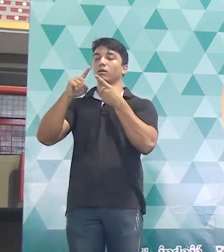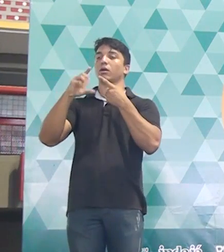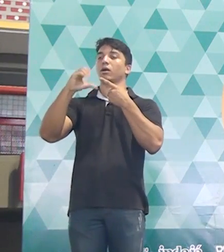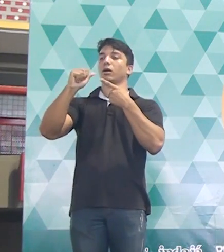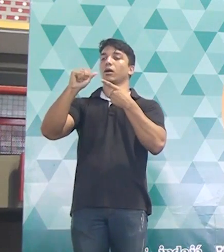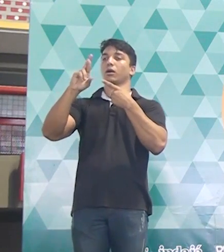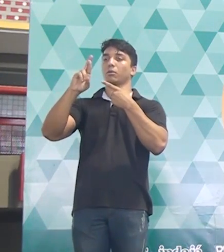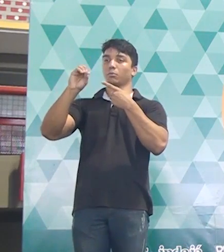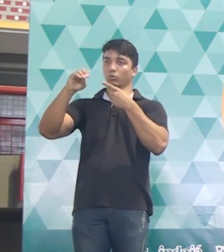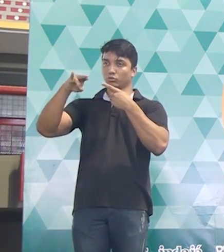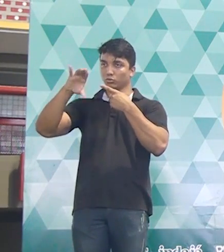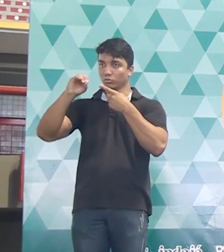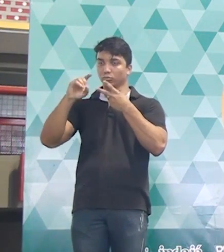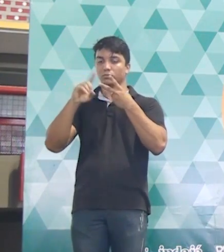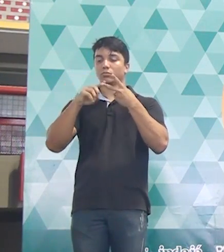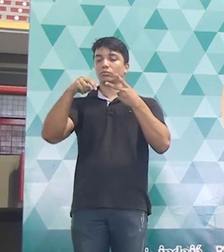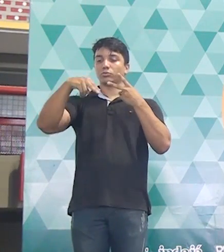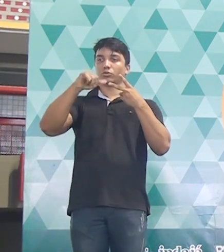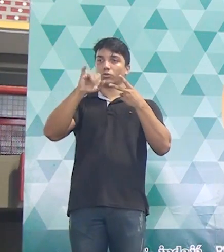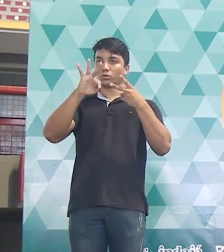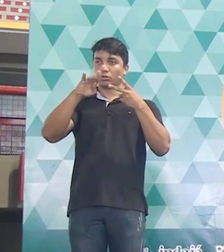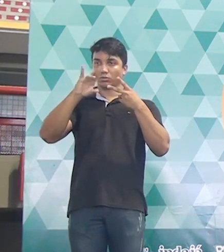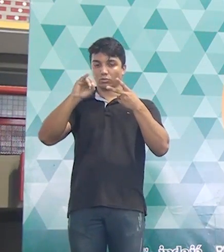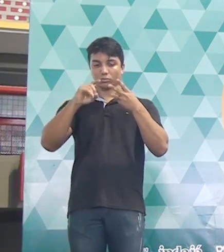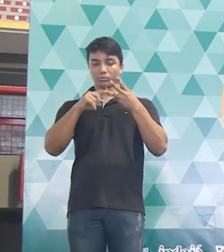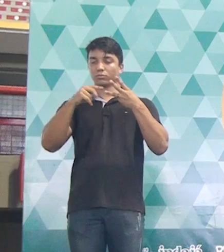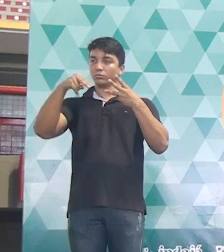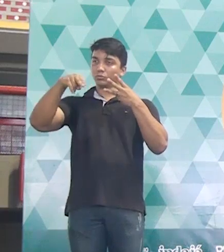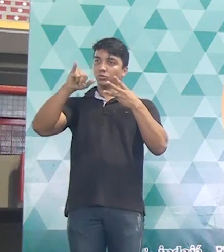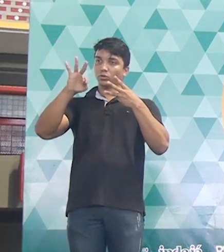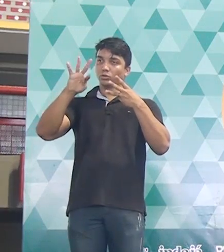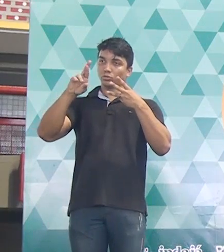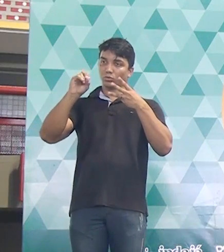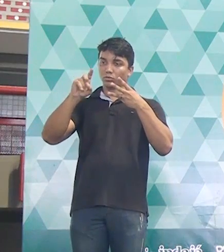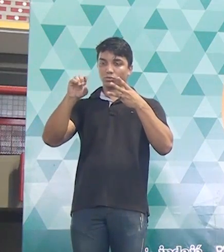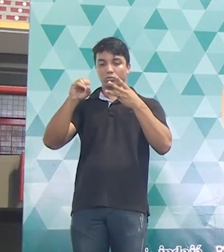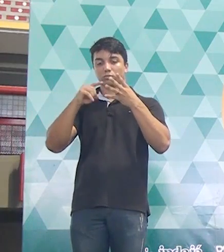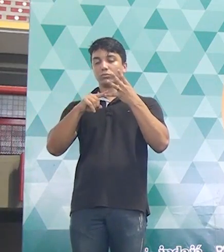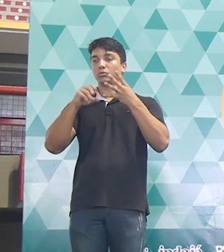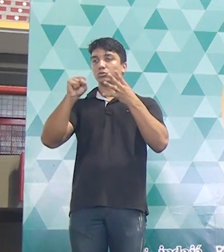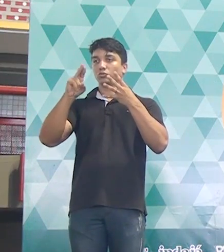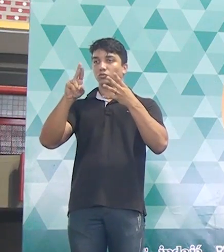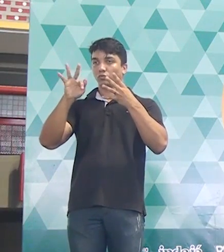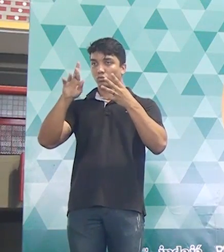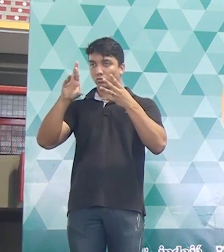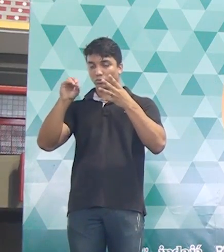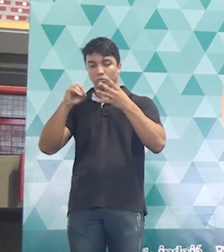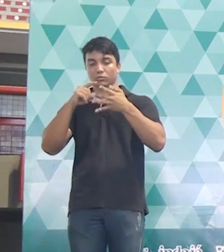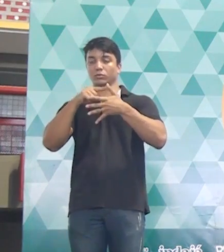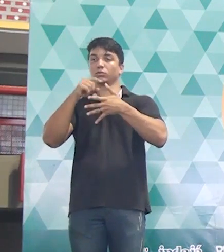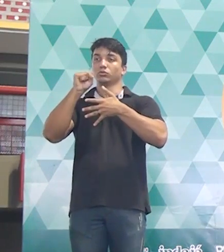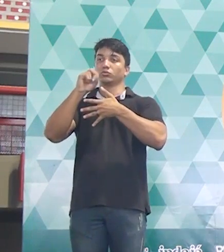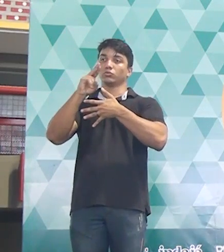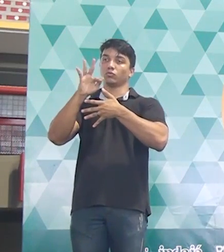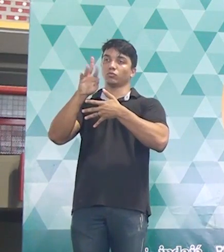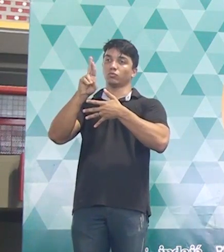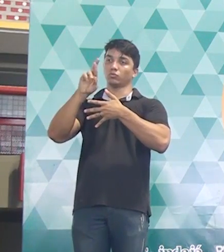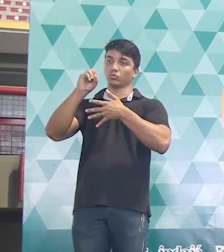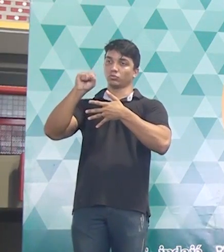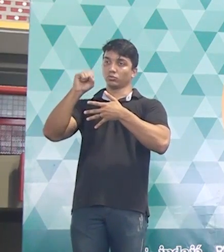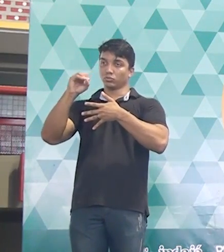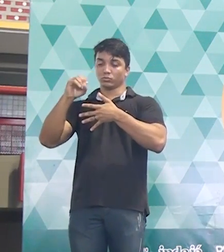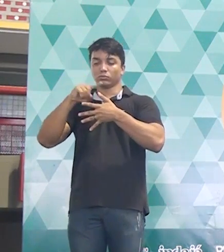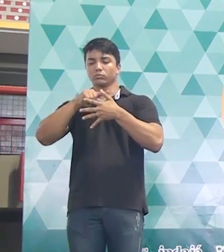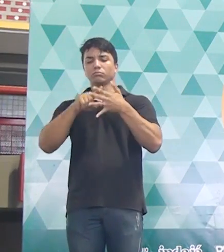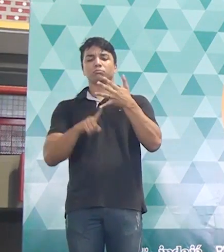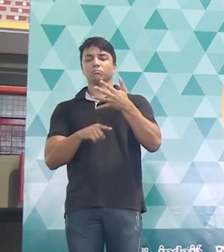carbônico, ácido nítrico, ácido nitroso, ácido sulfúrico, ácido sulfuroso. Ele quer saber quais